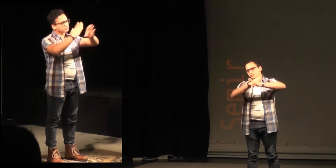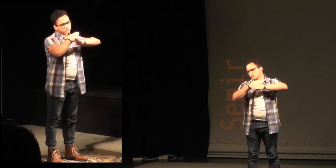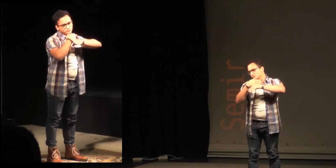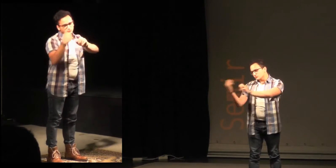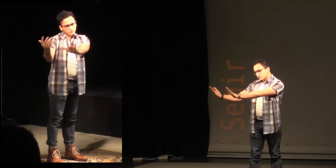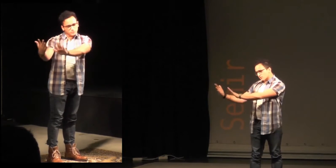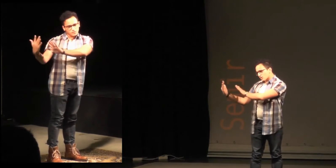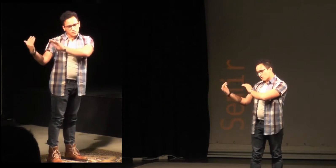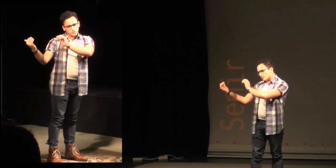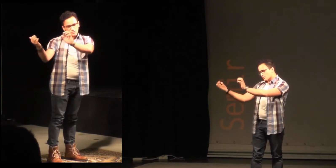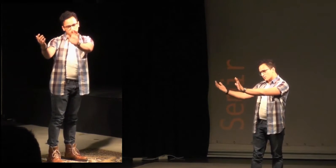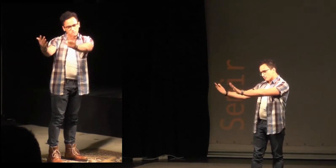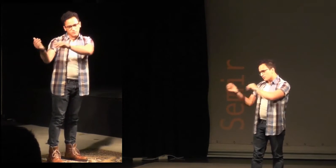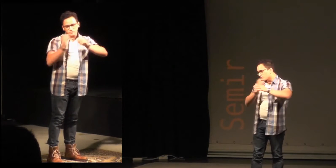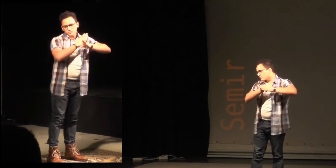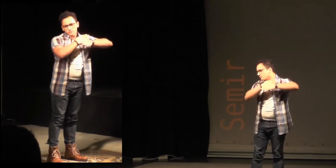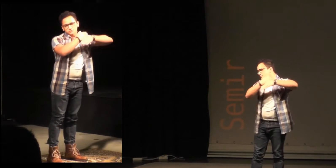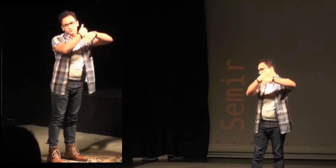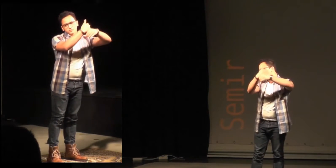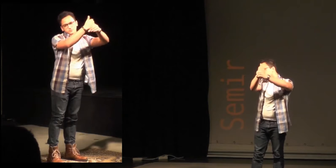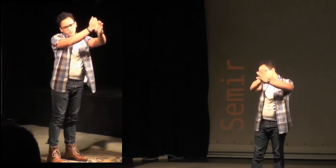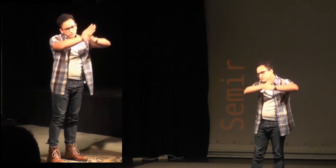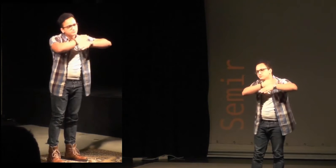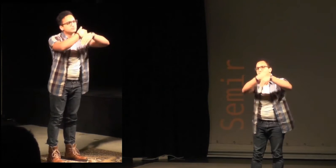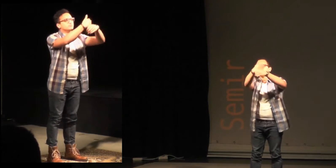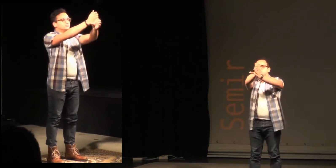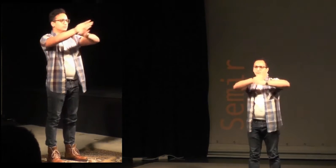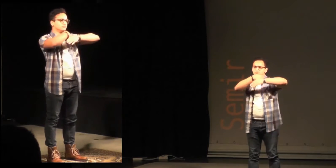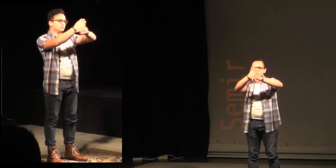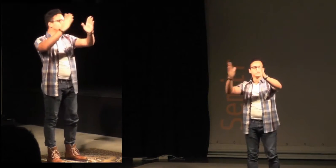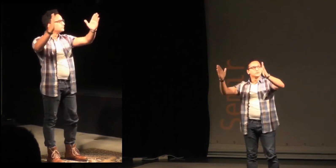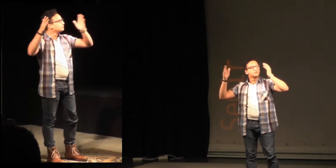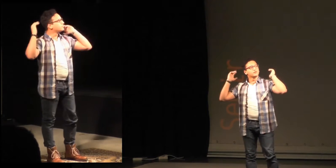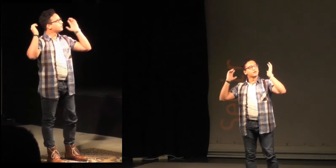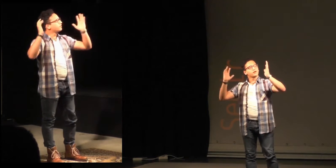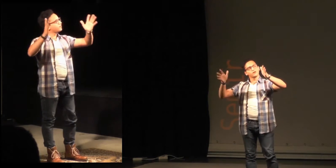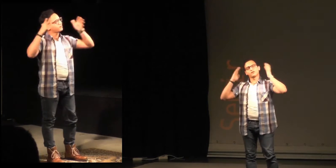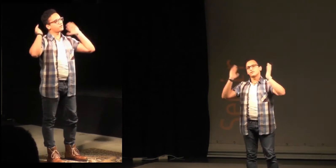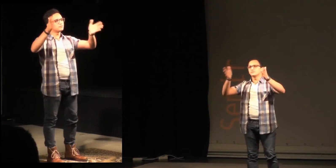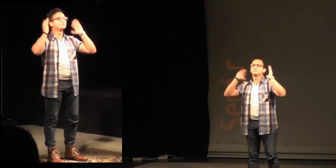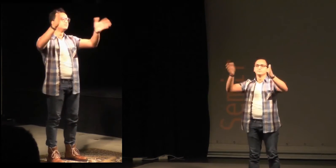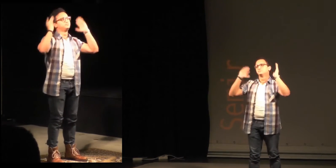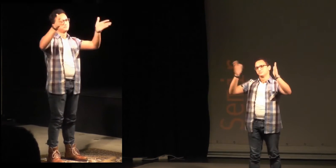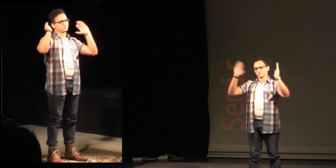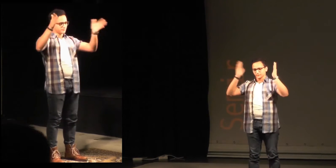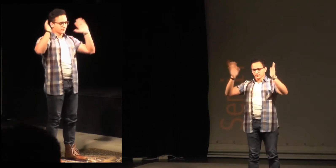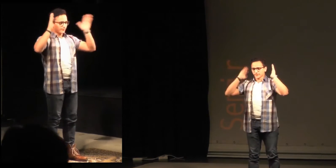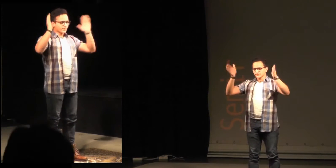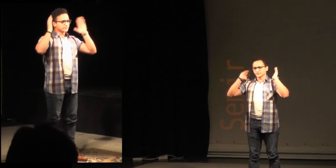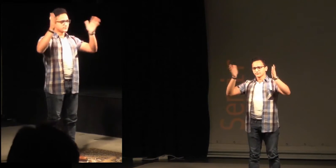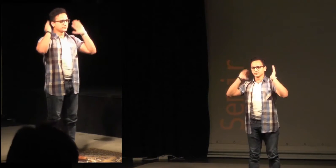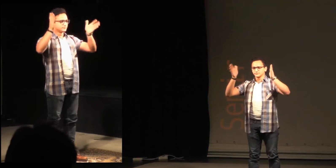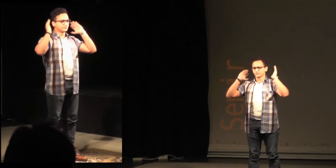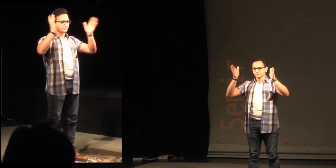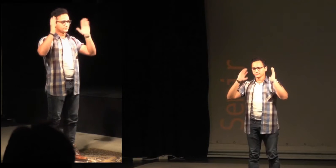ab. Ich beobachte ihn. Bin interessiert, wie er fliegt. Ich